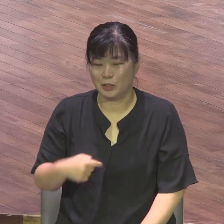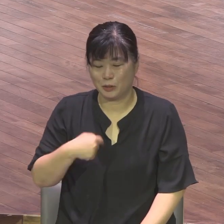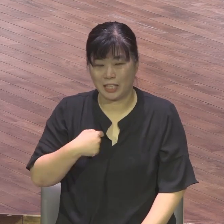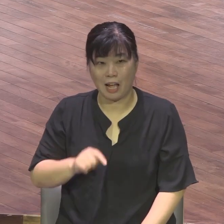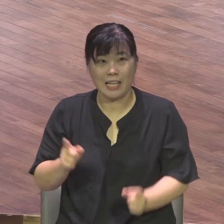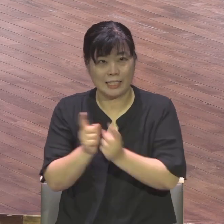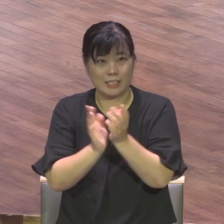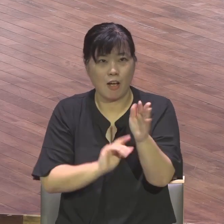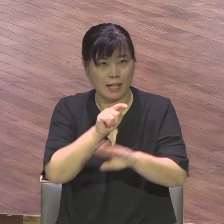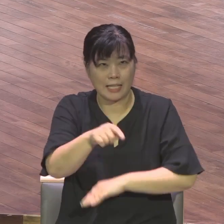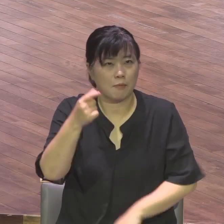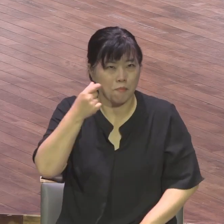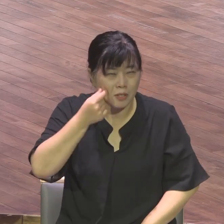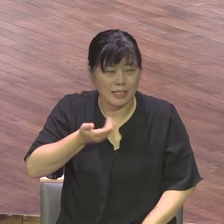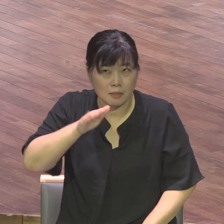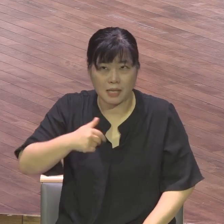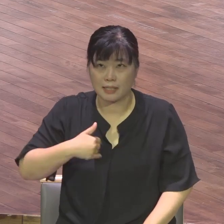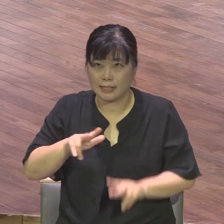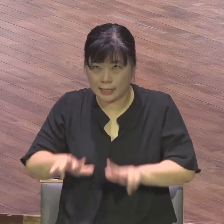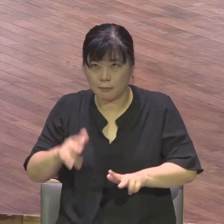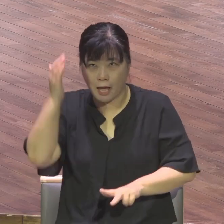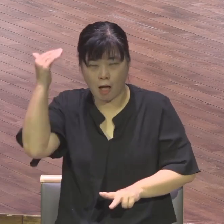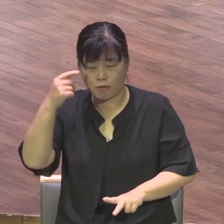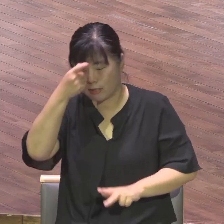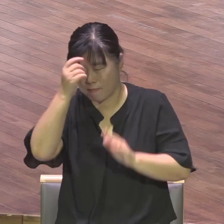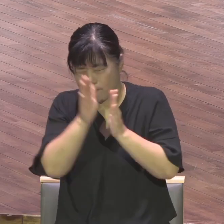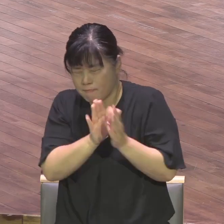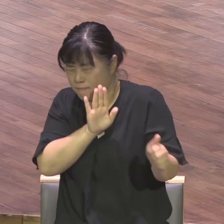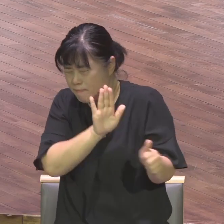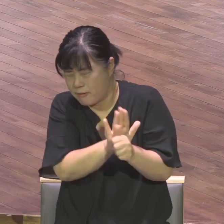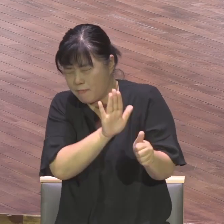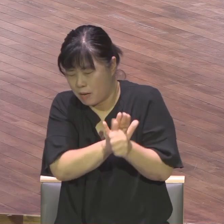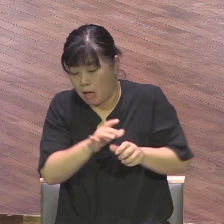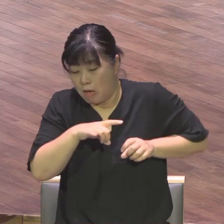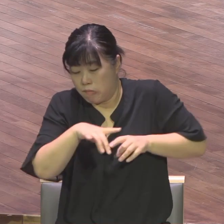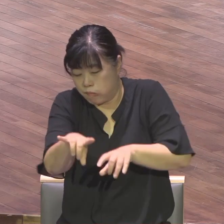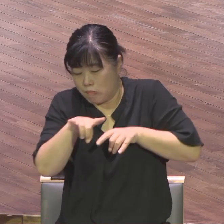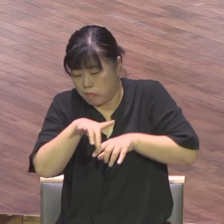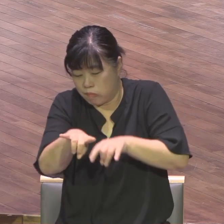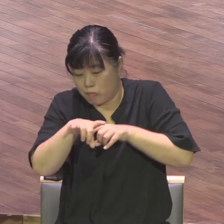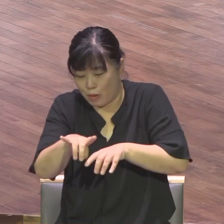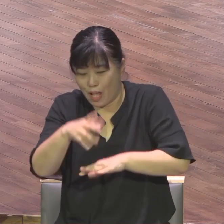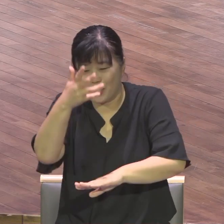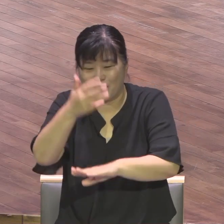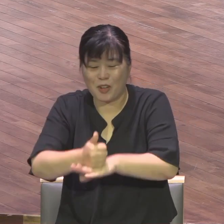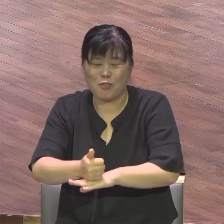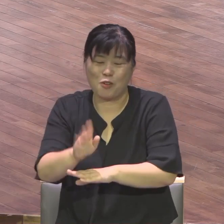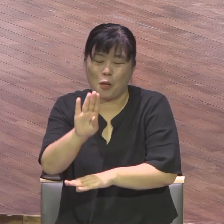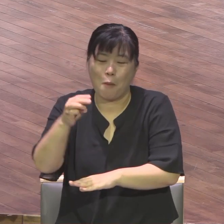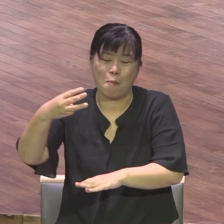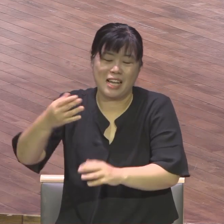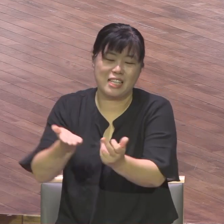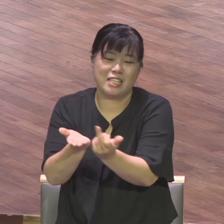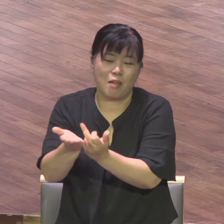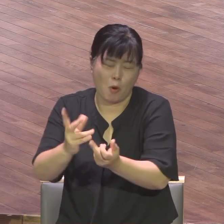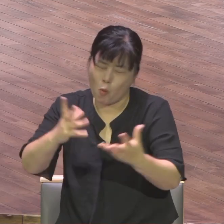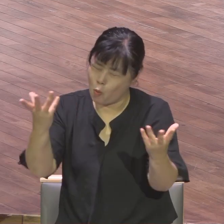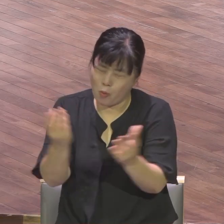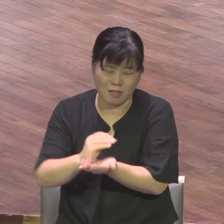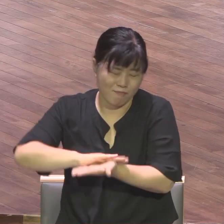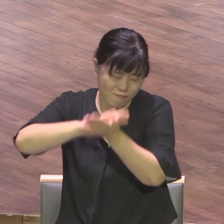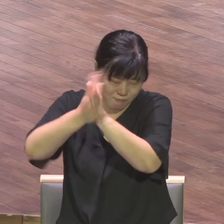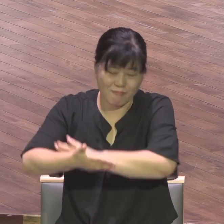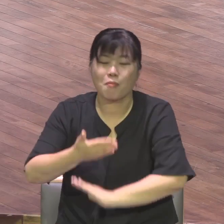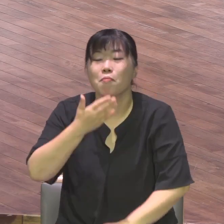중보 기도의 망대를 세울 때 발리 현장의 영적 지각파가 일어날 줄로 믿습니다. 네. 발리 현장에서 고넬료와 같이